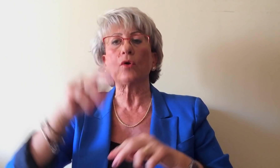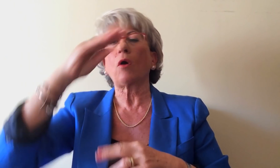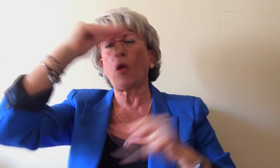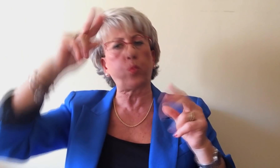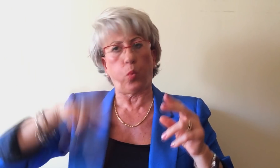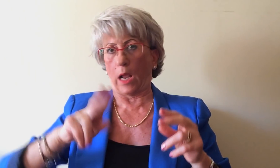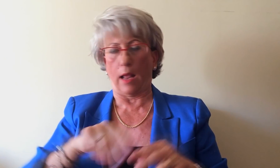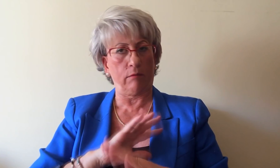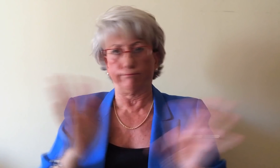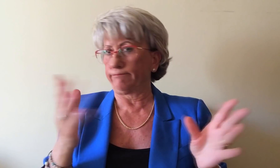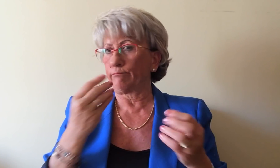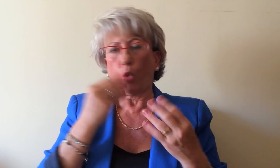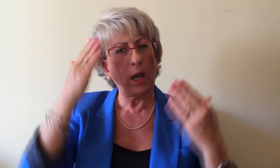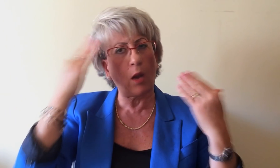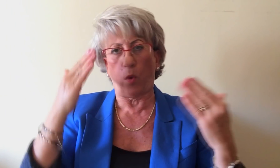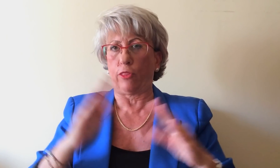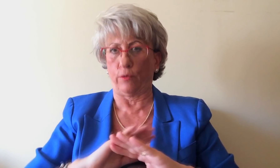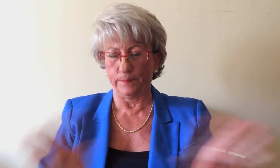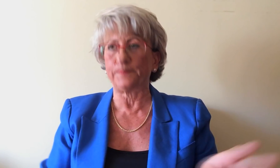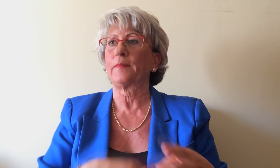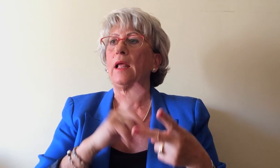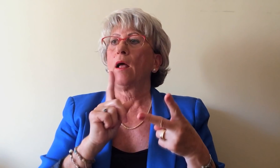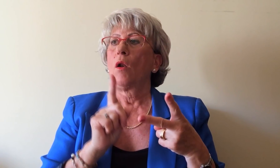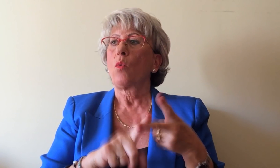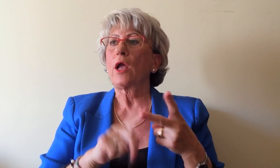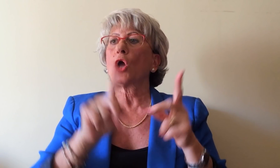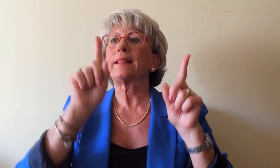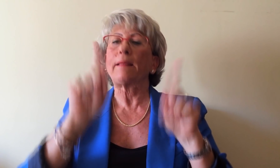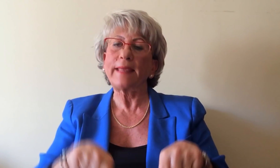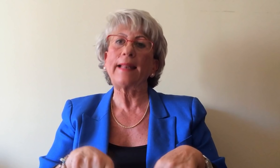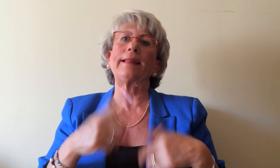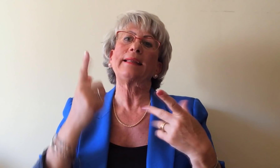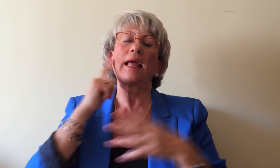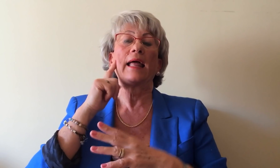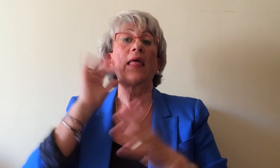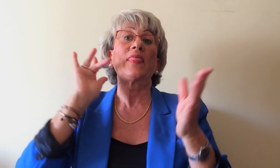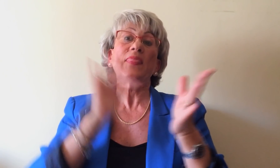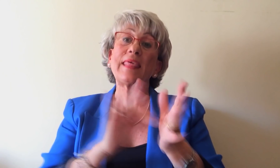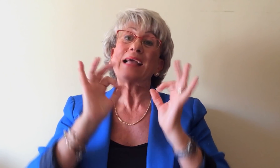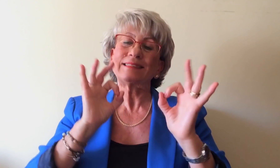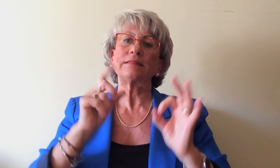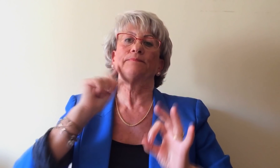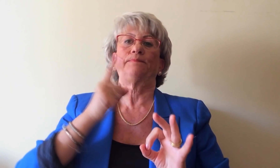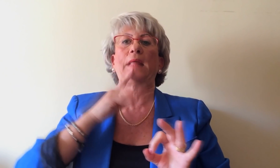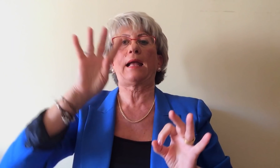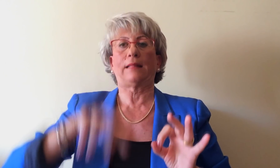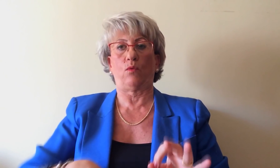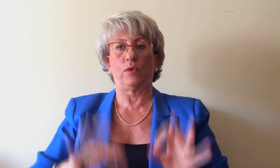i va ser un acte que no oblidaré mai, és un gran record. També és molt important per les persones de sordes